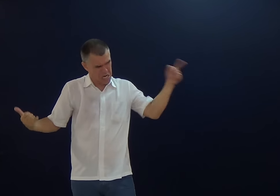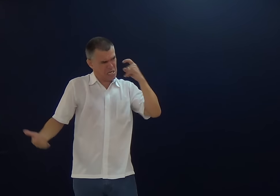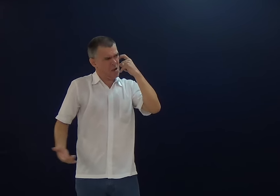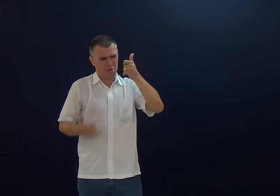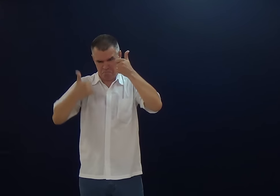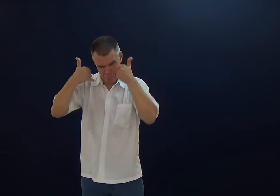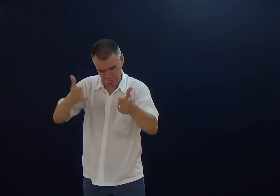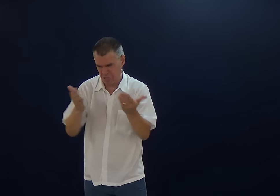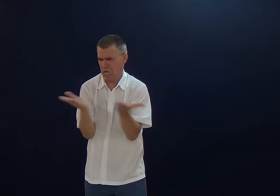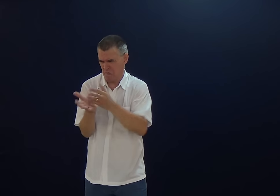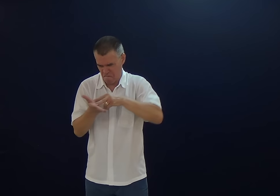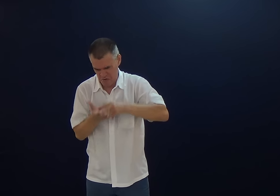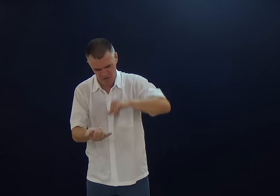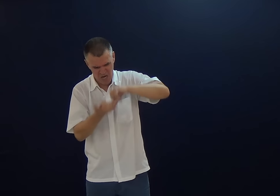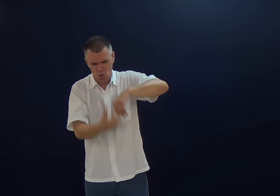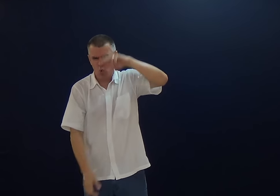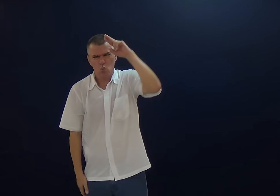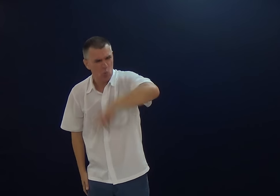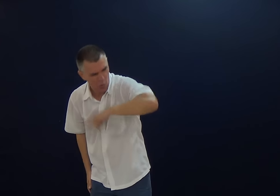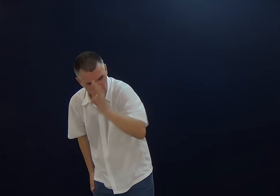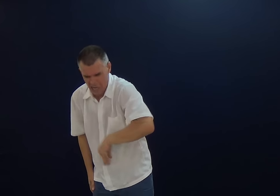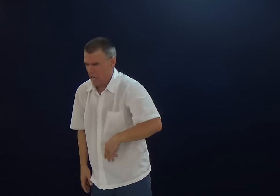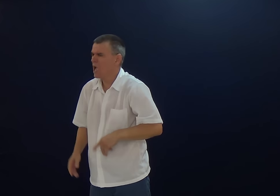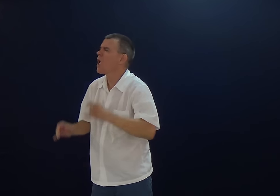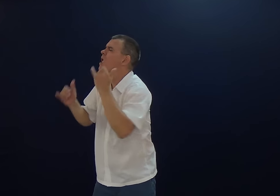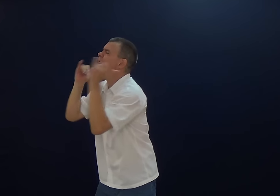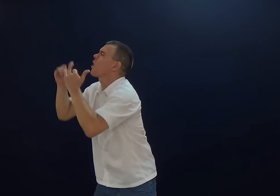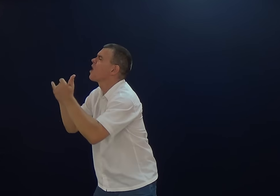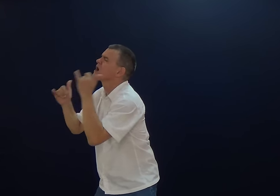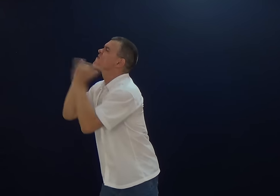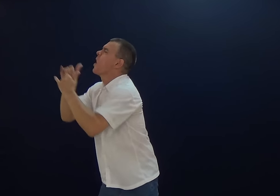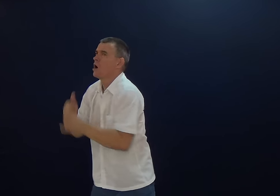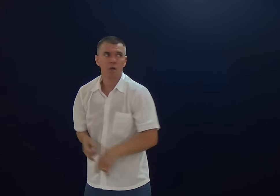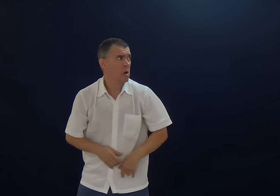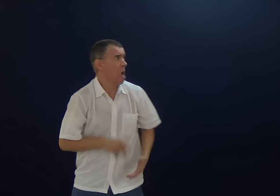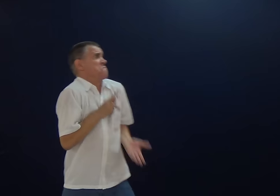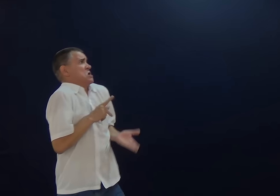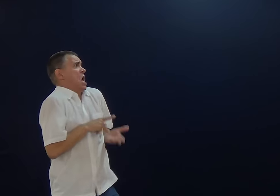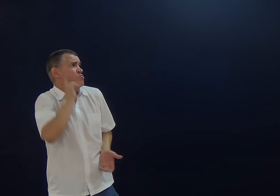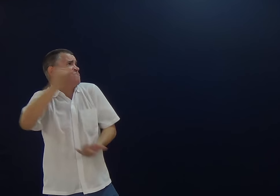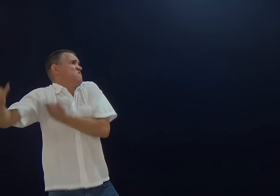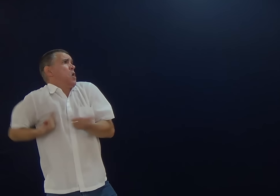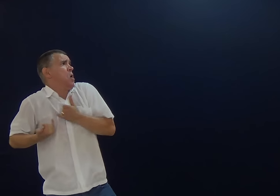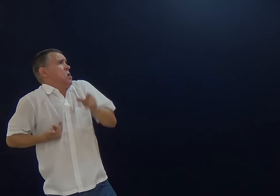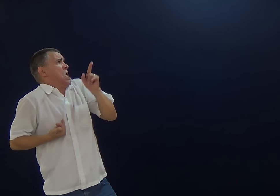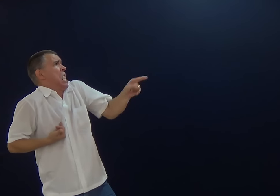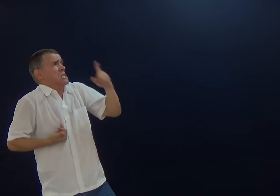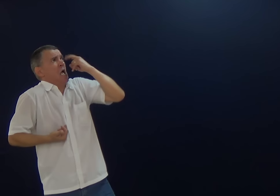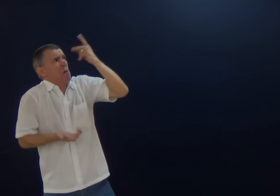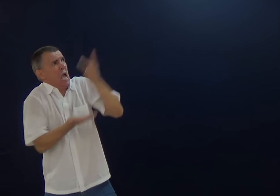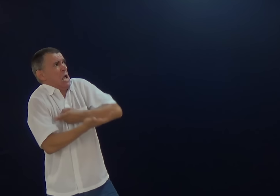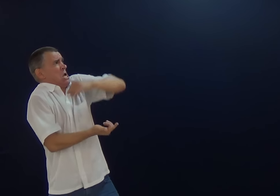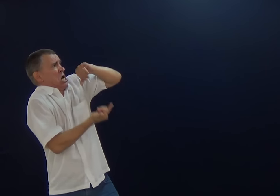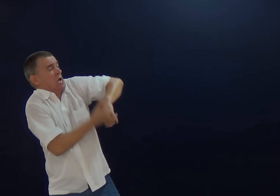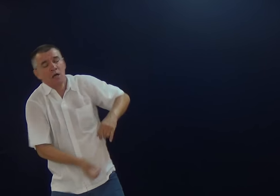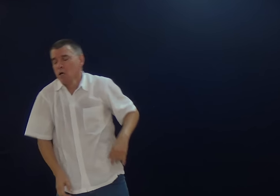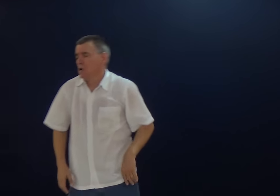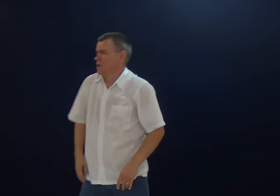questionar a integridade da pessoa que Acreditou nessa mentira Ah você me conhece você sabe quem eu sou Não mas é verdade tem